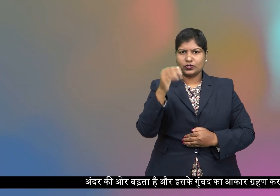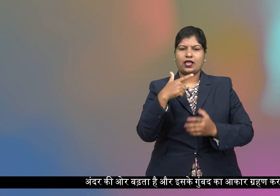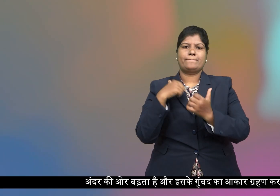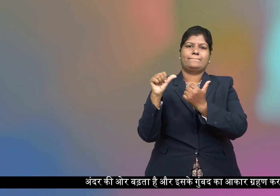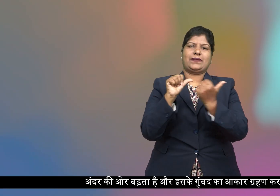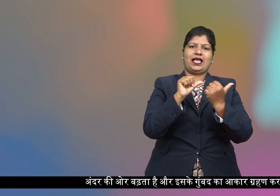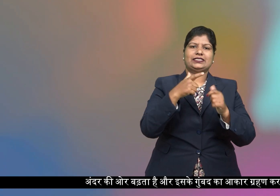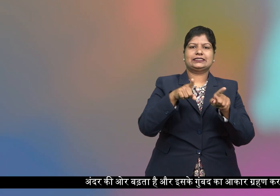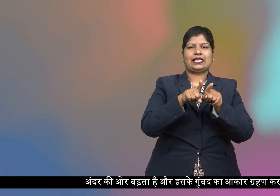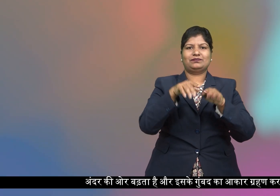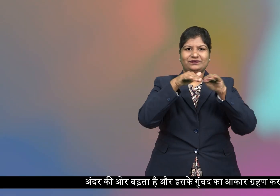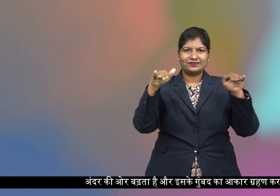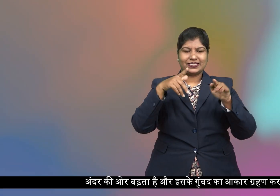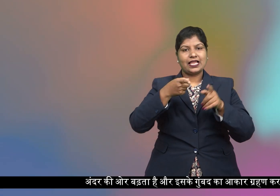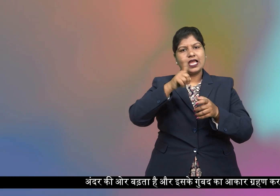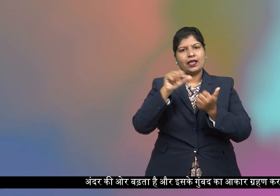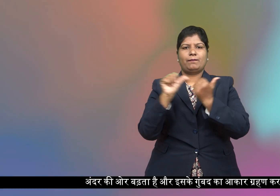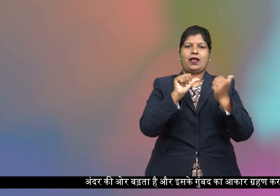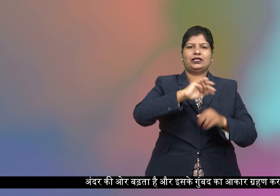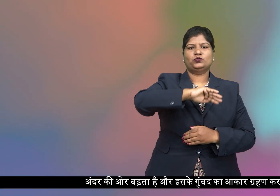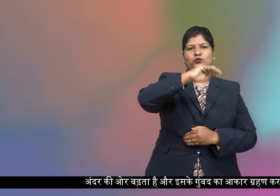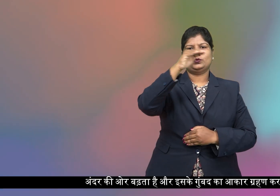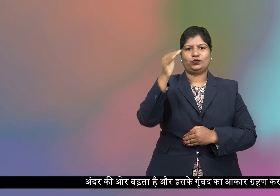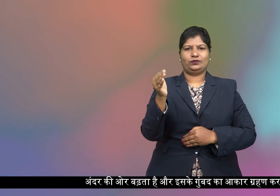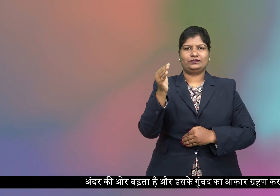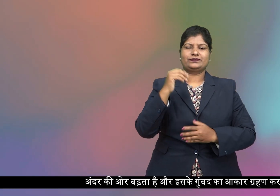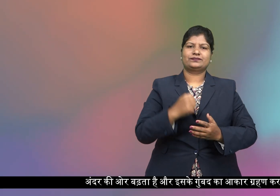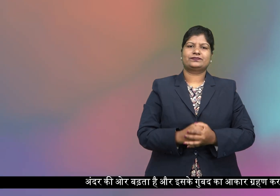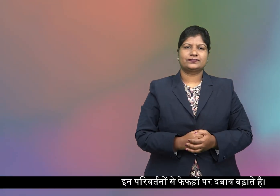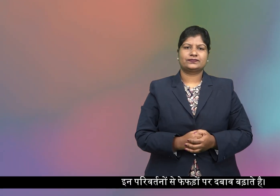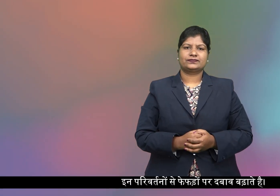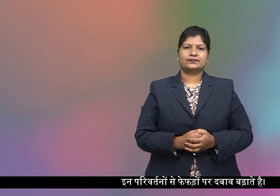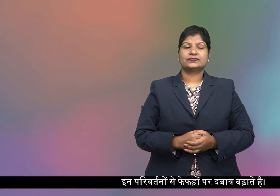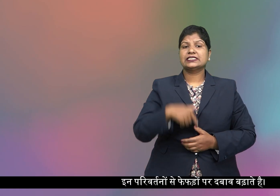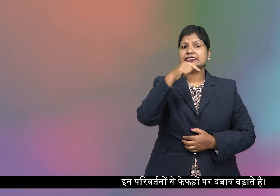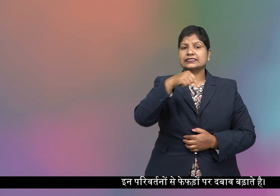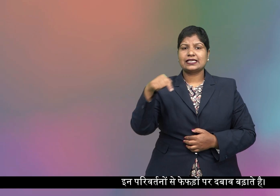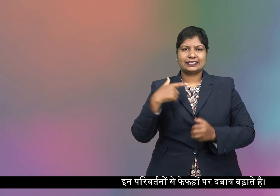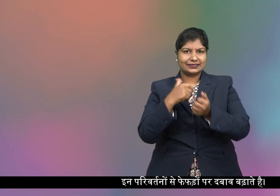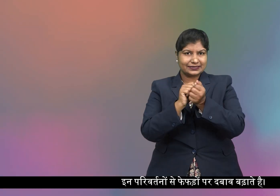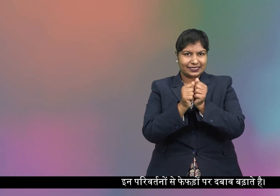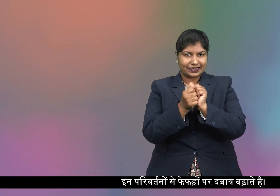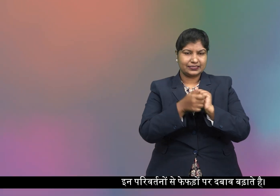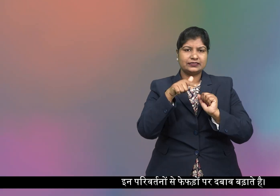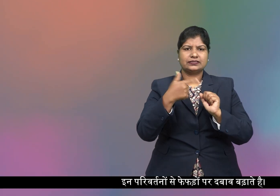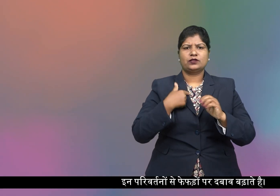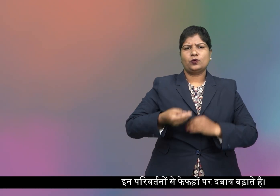है और इसका गुंबद का आकार ग्रहण करता है। इस परिवर्तनों से फेफड़ों